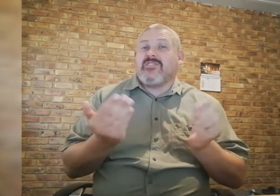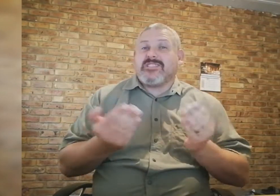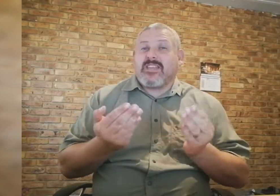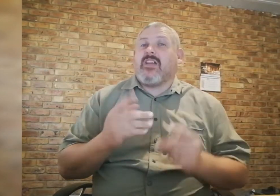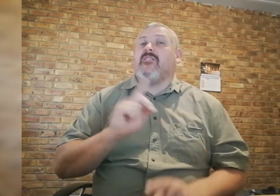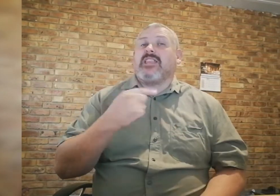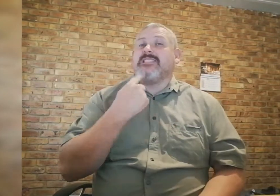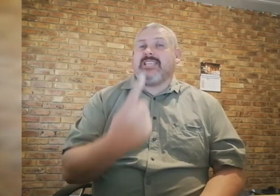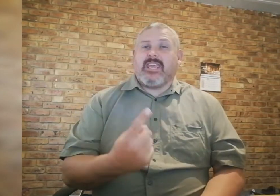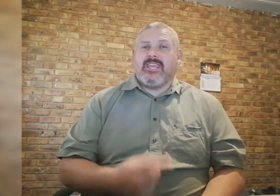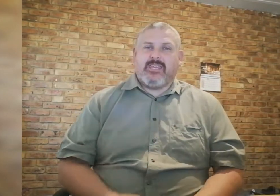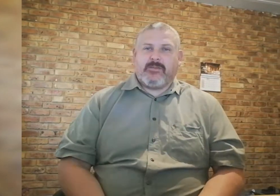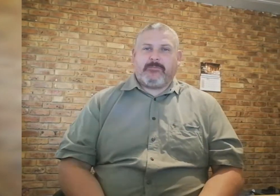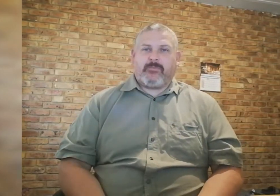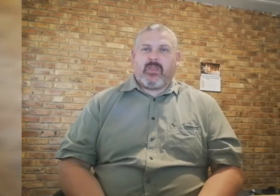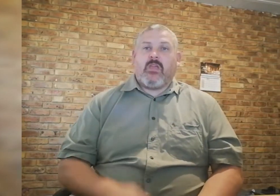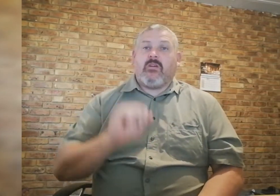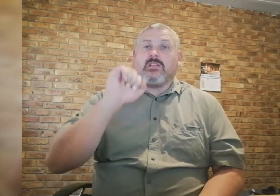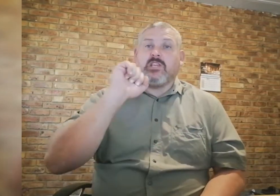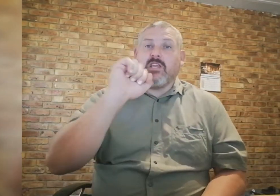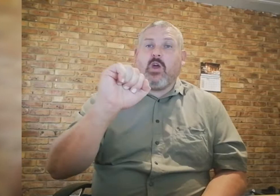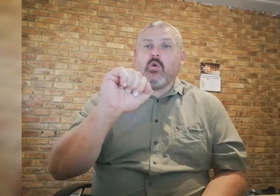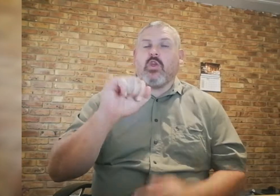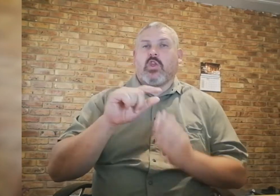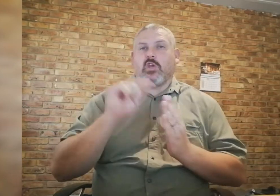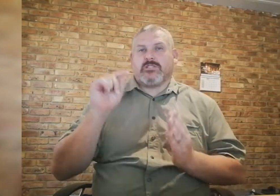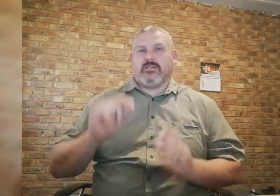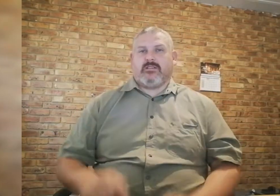Wees voorzichtig wat jy sê. Dit is jou keuse.